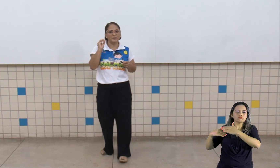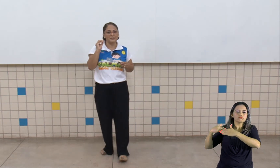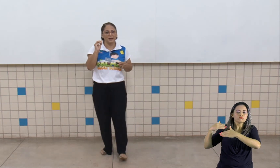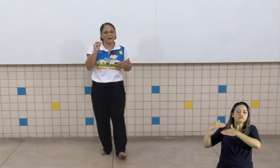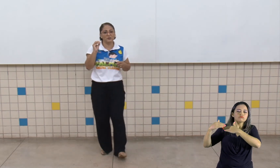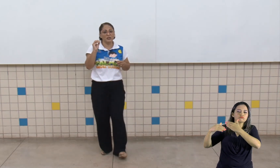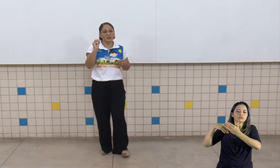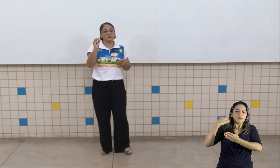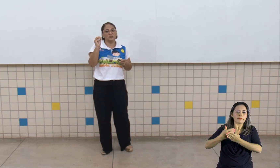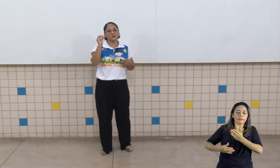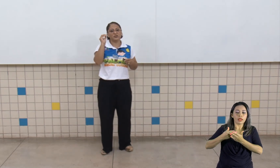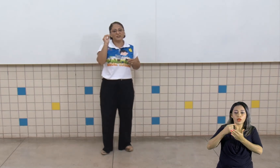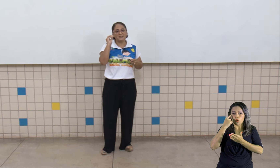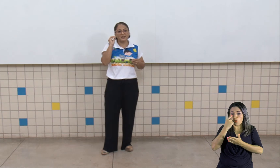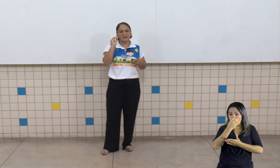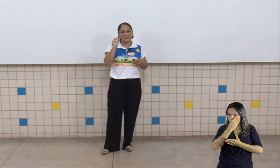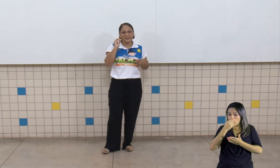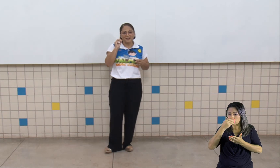perdendo a capacidade de